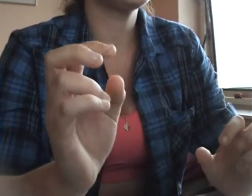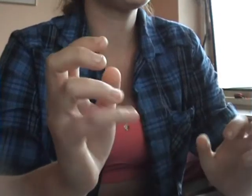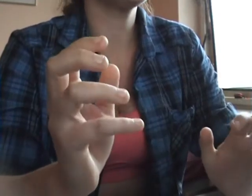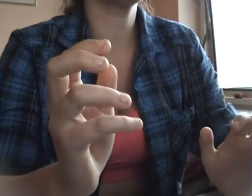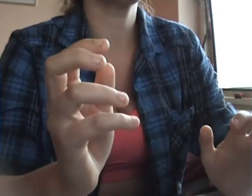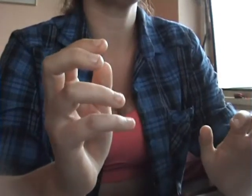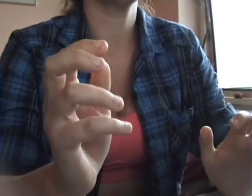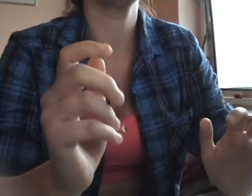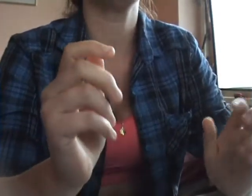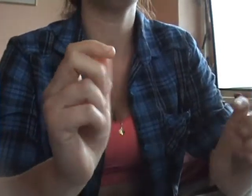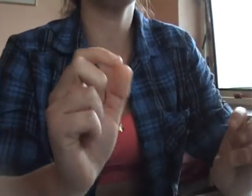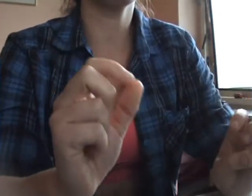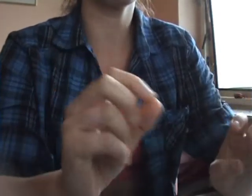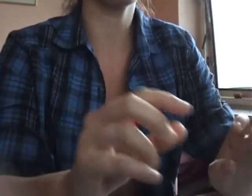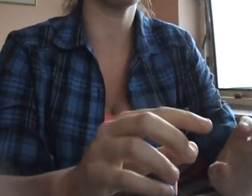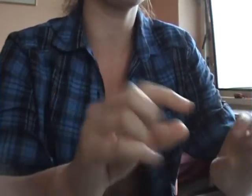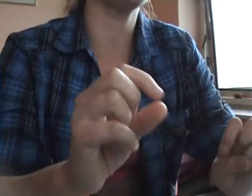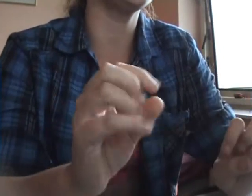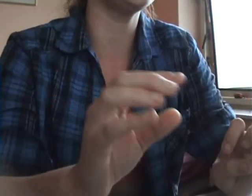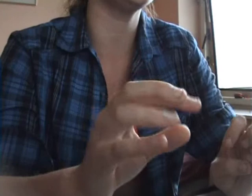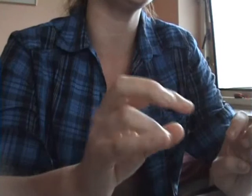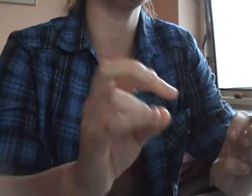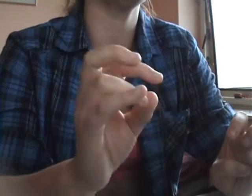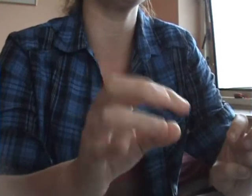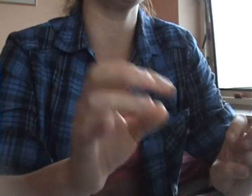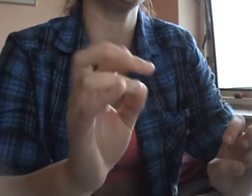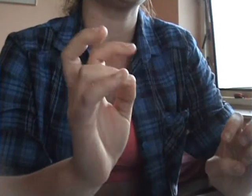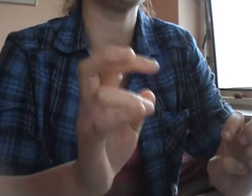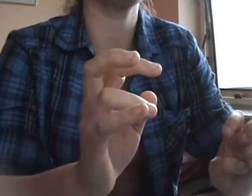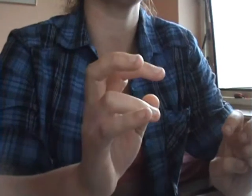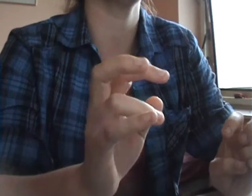je slnko najnižšie